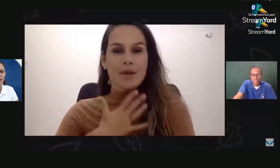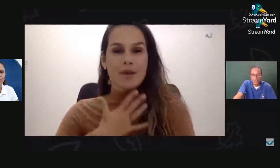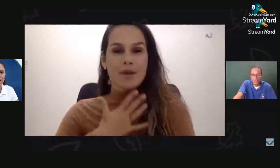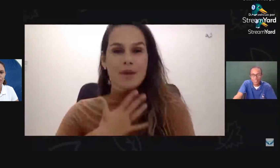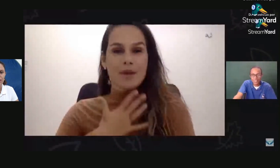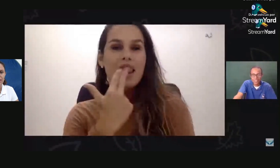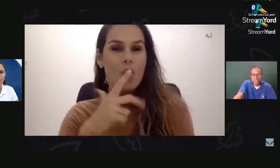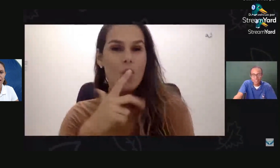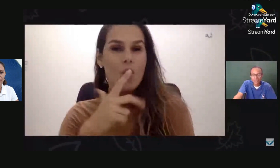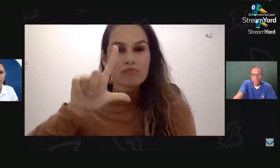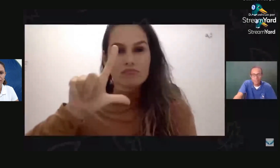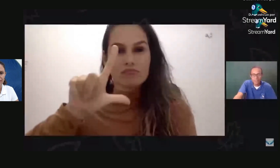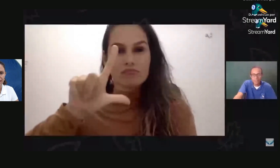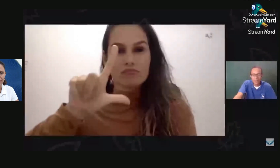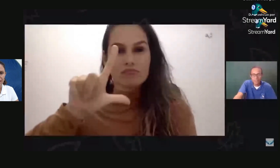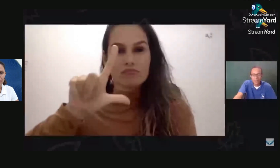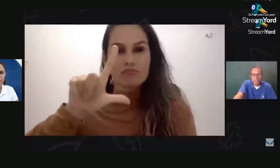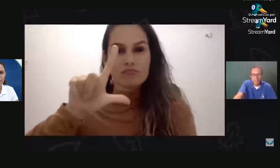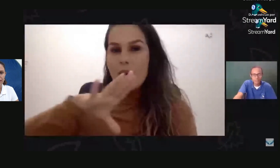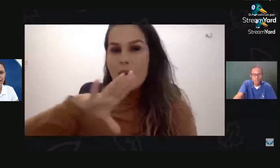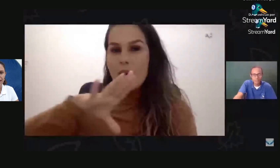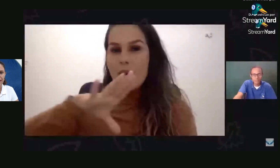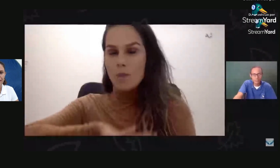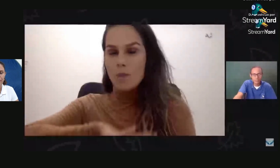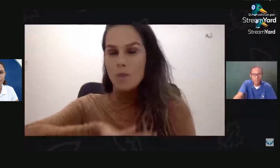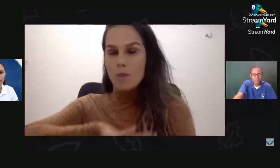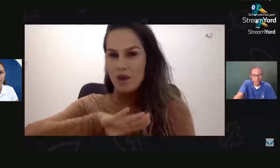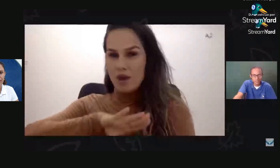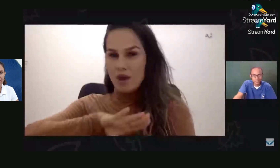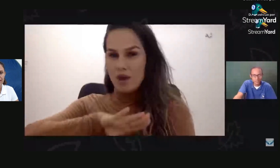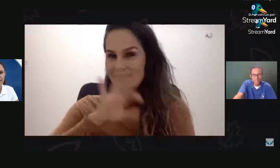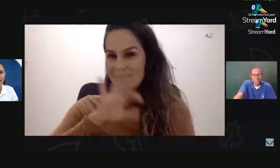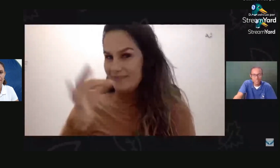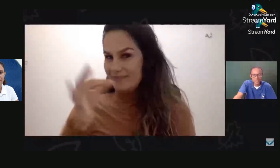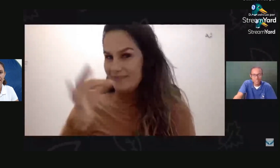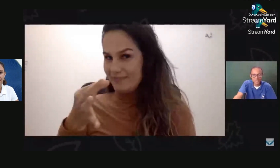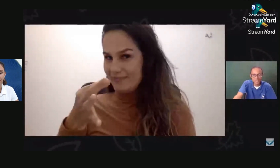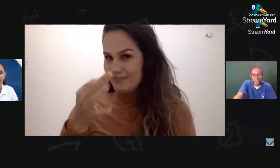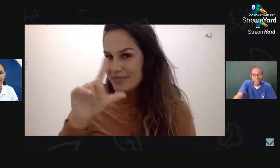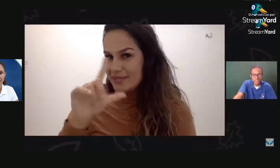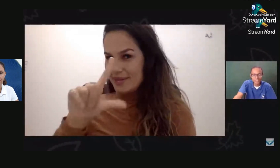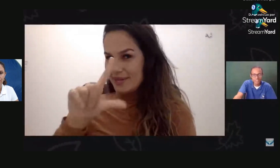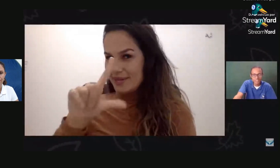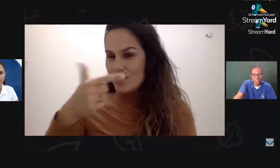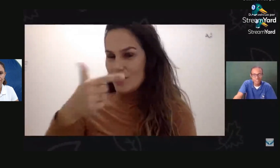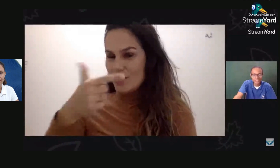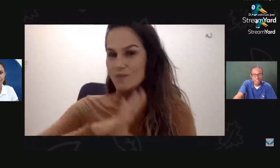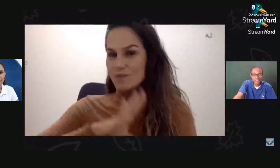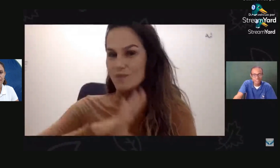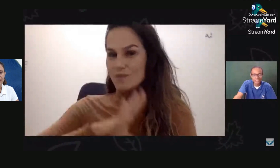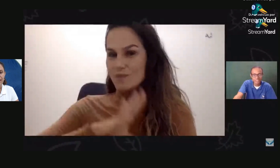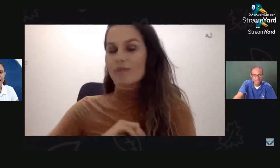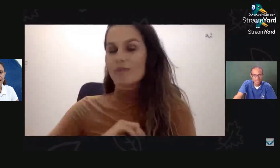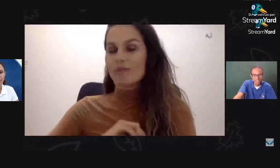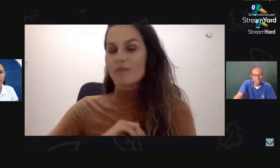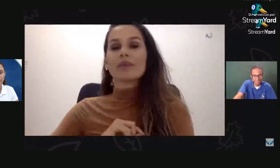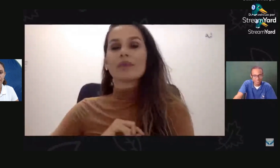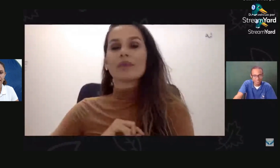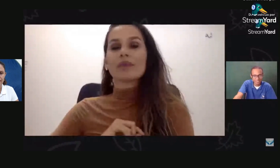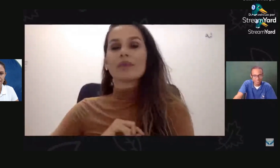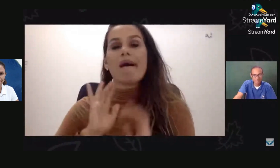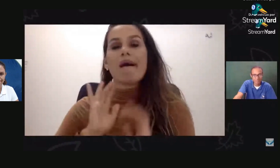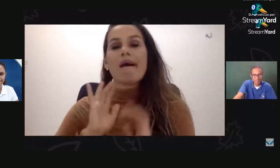é um desafio, foi desafiador, né? Porque o português é a minha L2, certo? É a